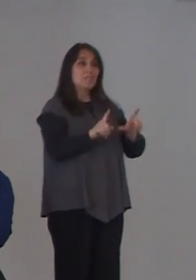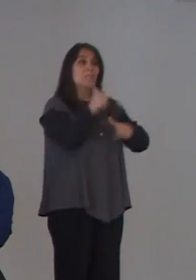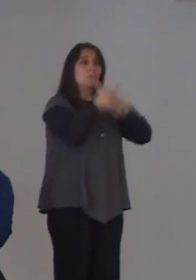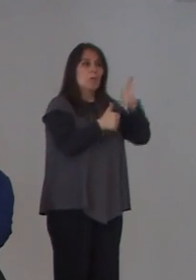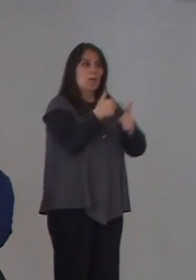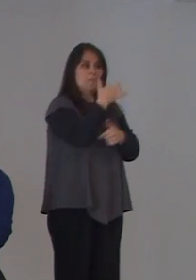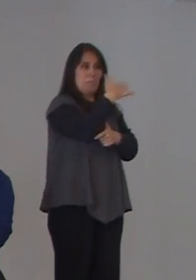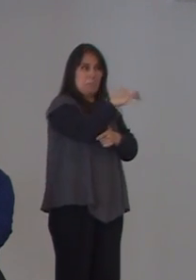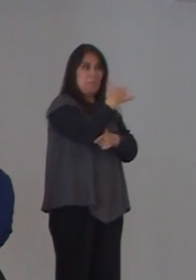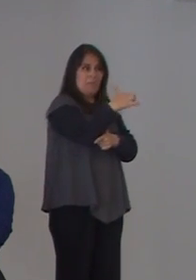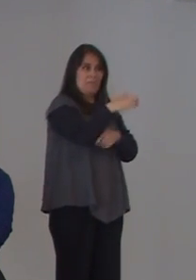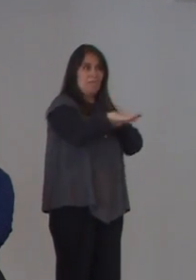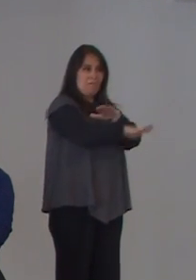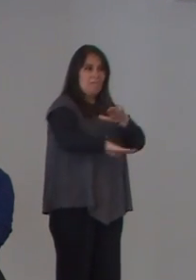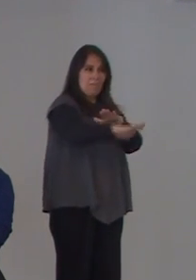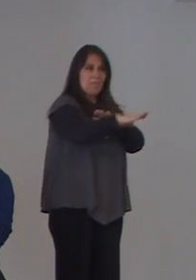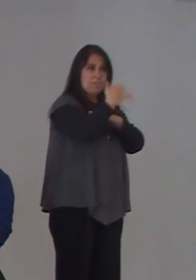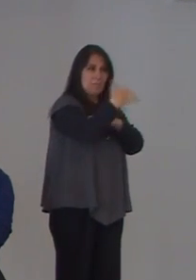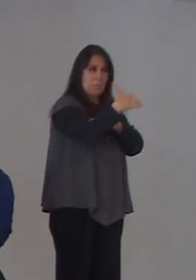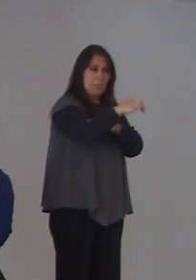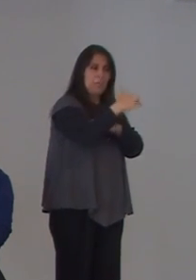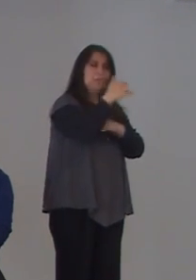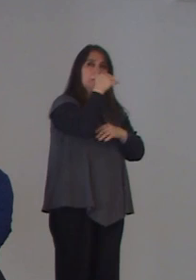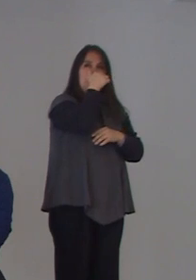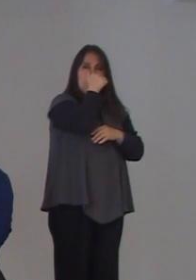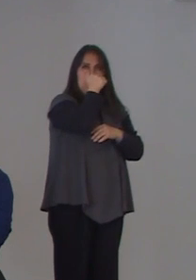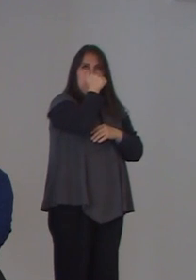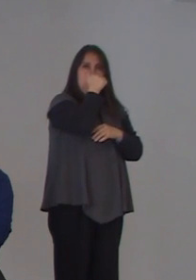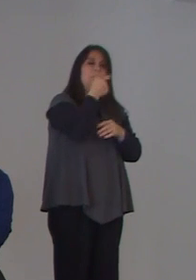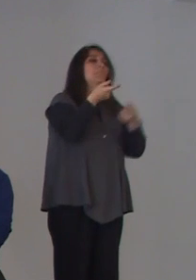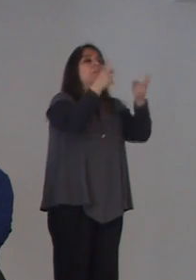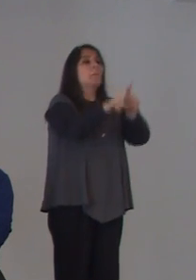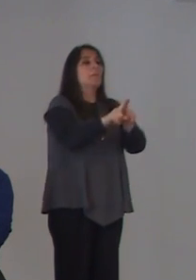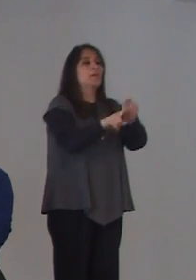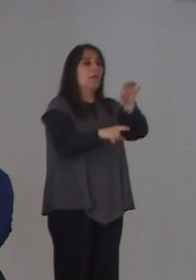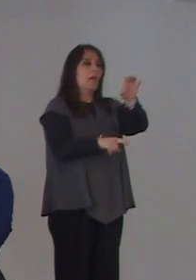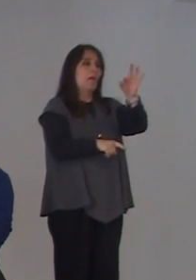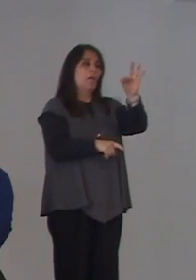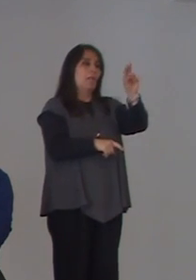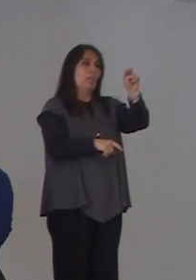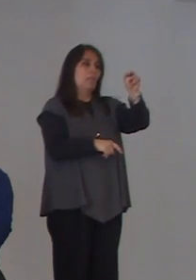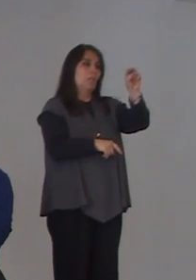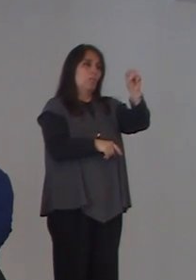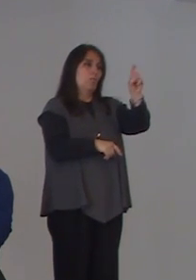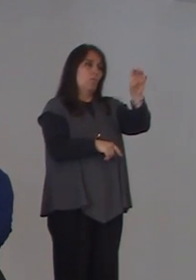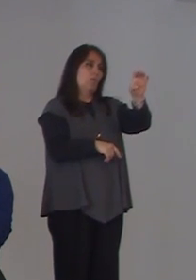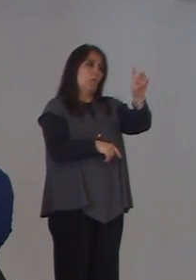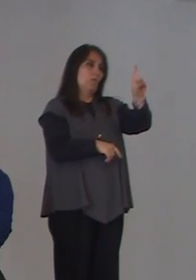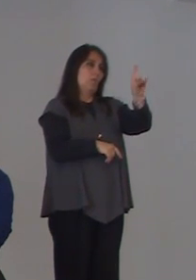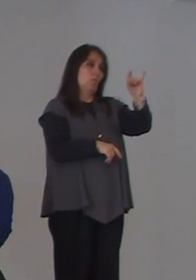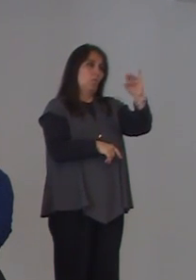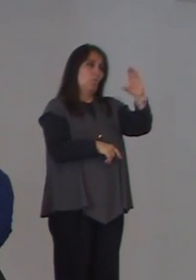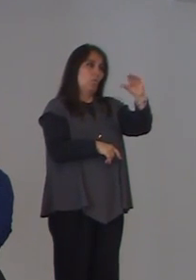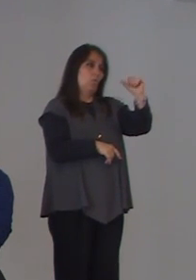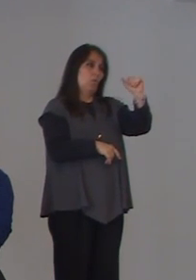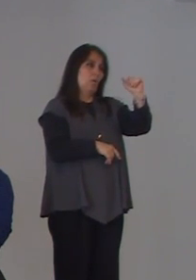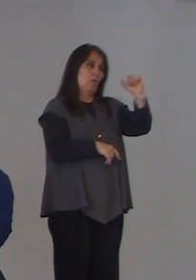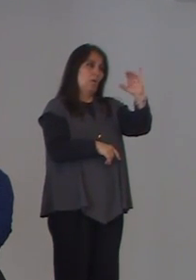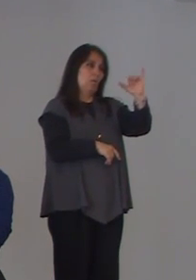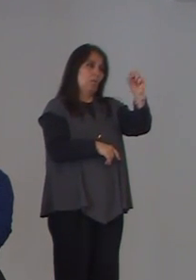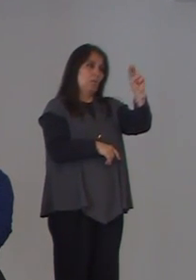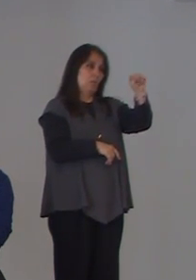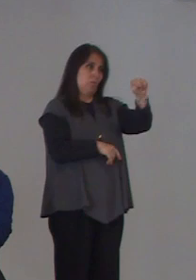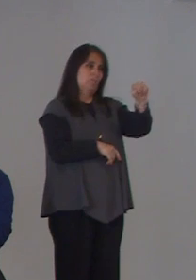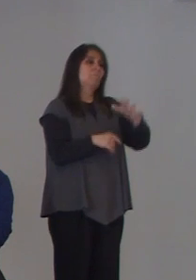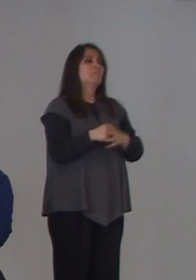primaria, y de la educación, pensar en niños y las niñas es una novedad, porque